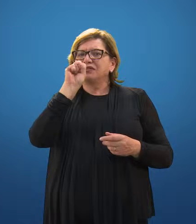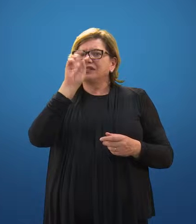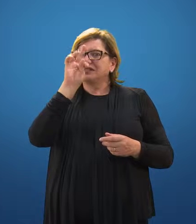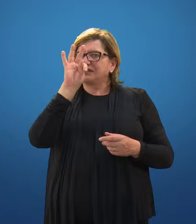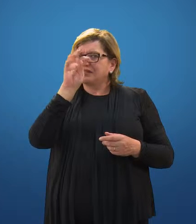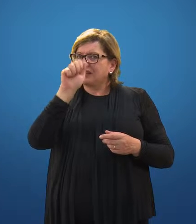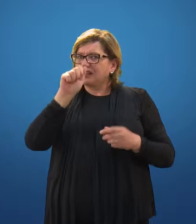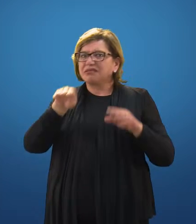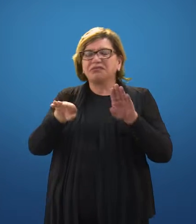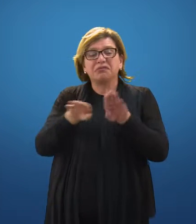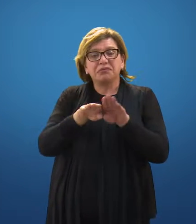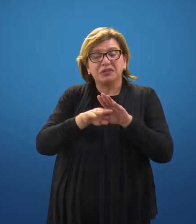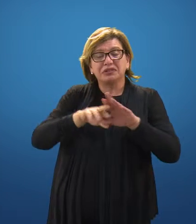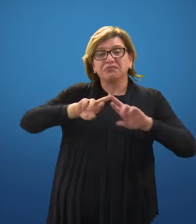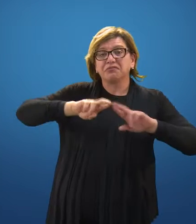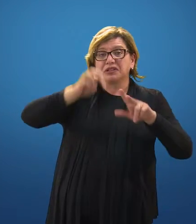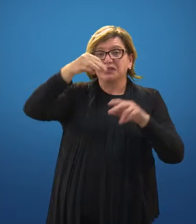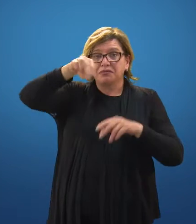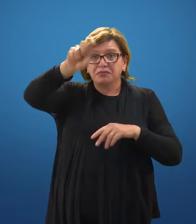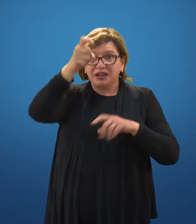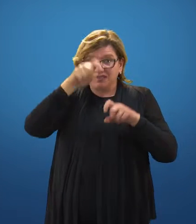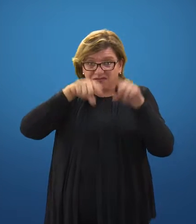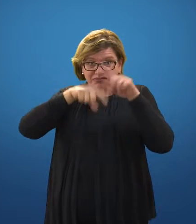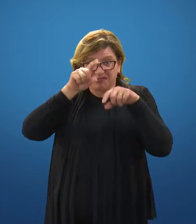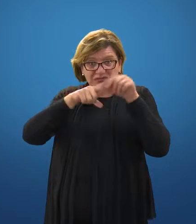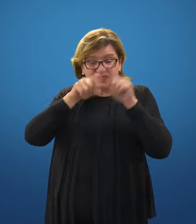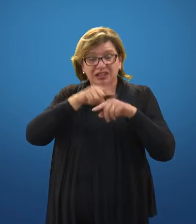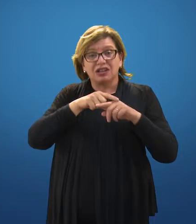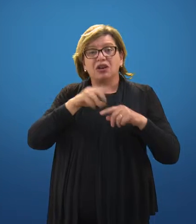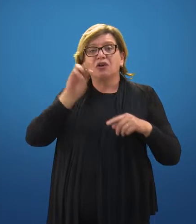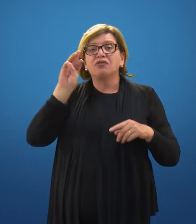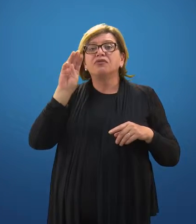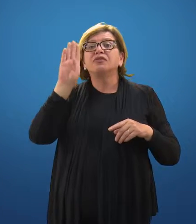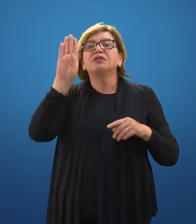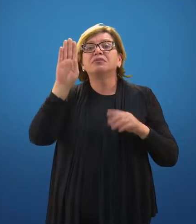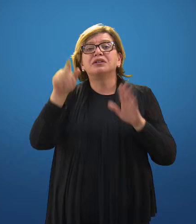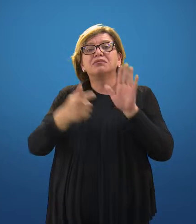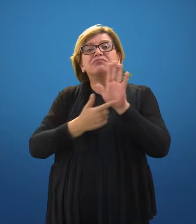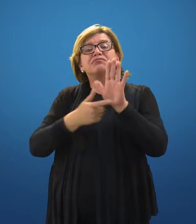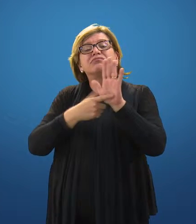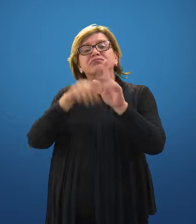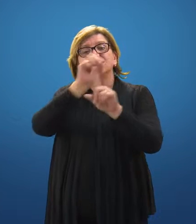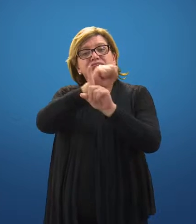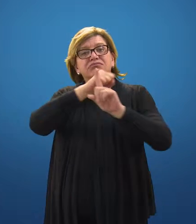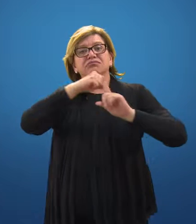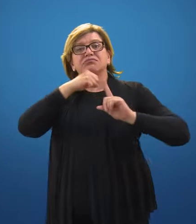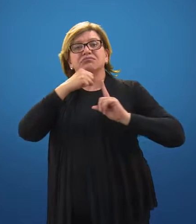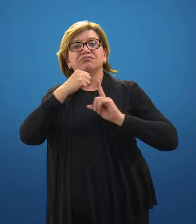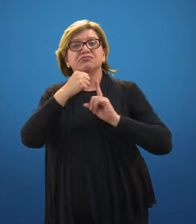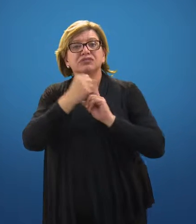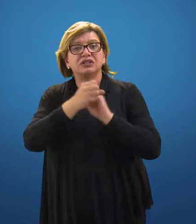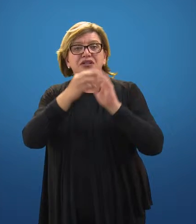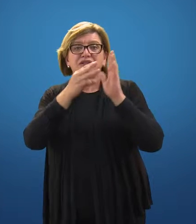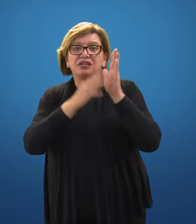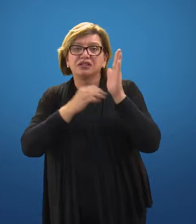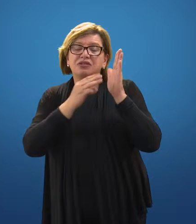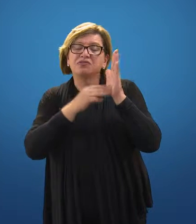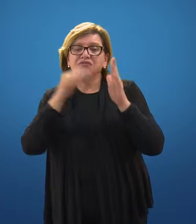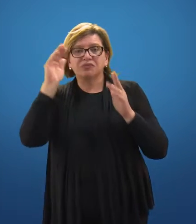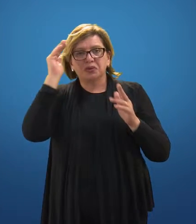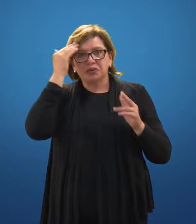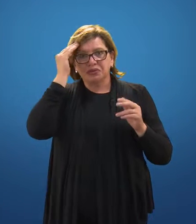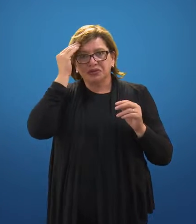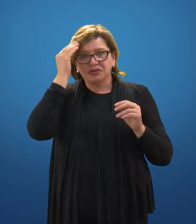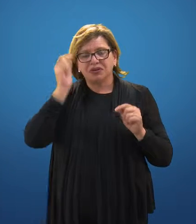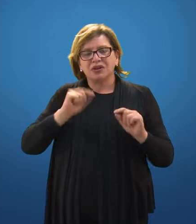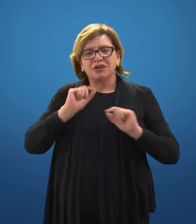materialista histórico de Marx, o Weber ele traz a sociologia com um método compreensivo, ou